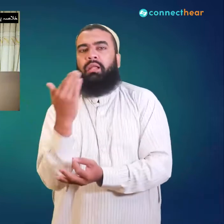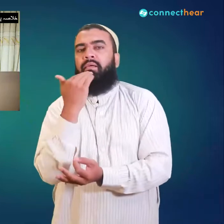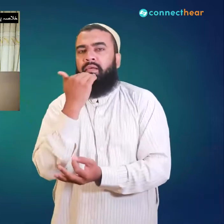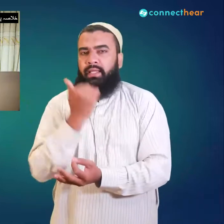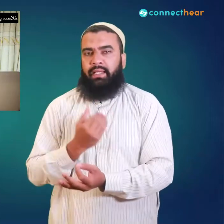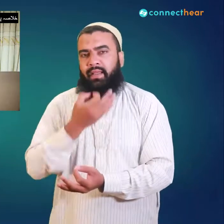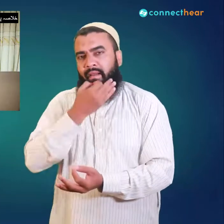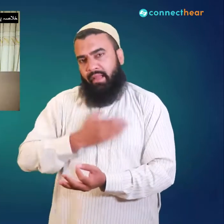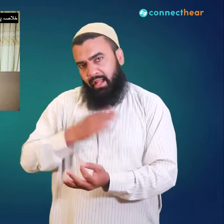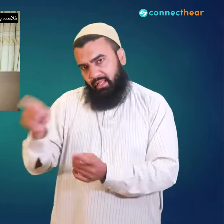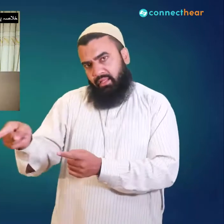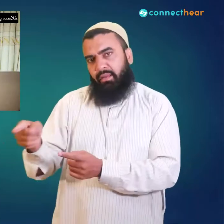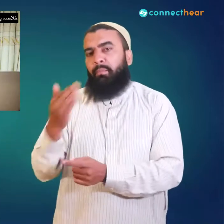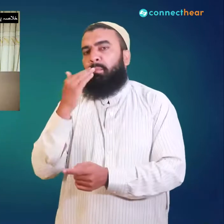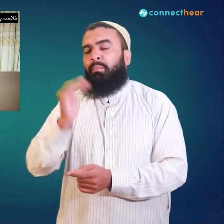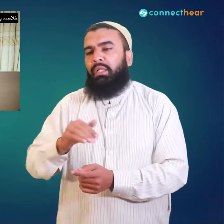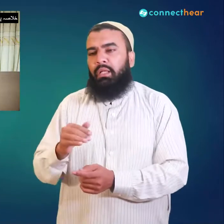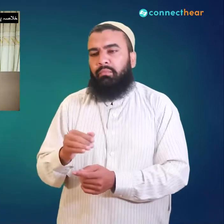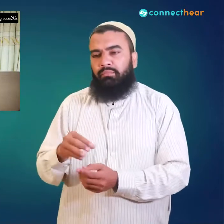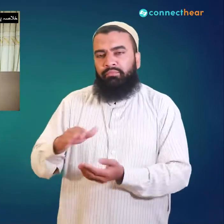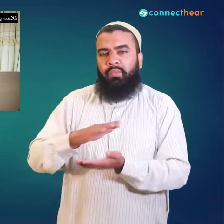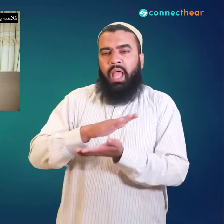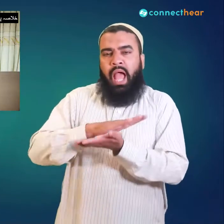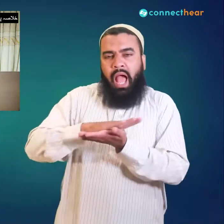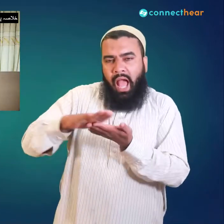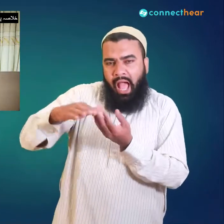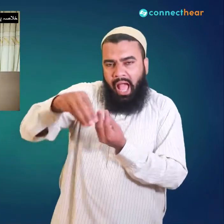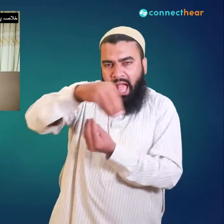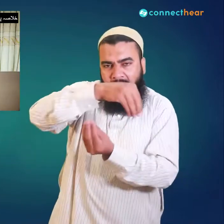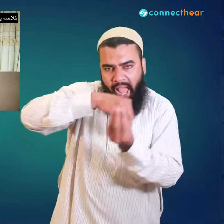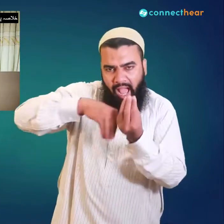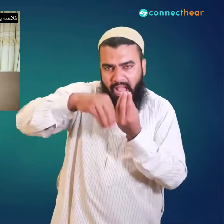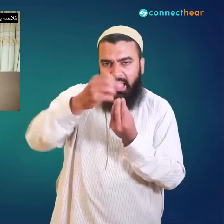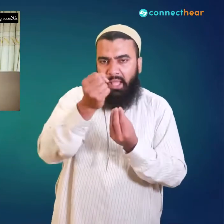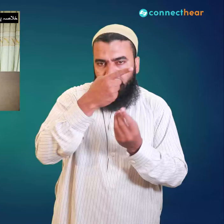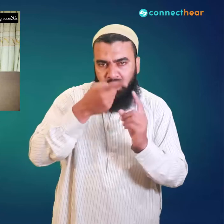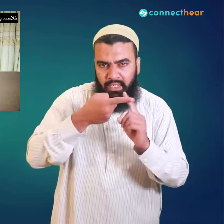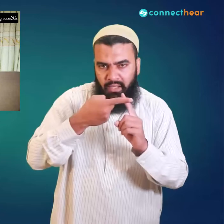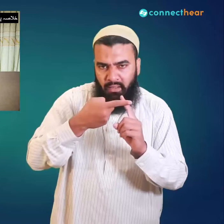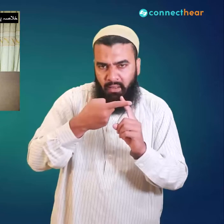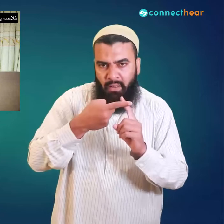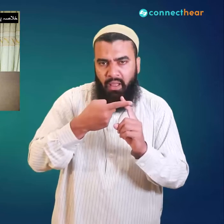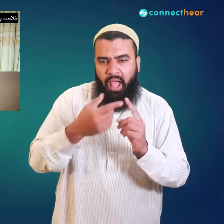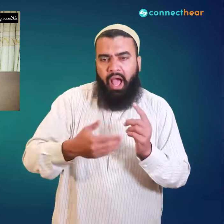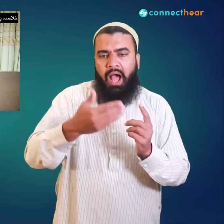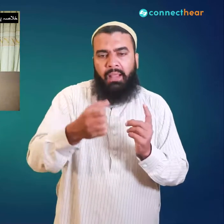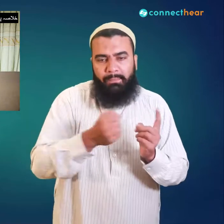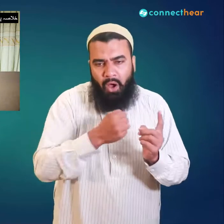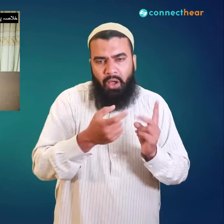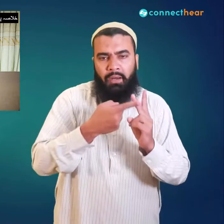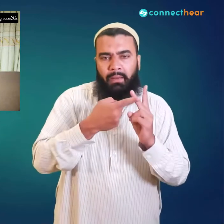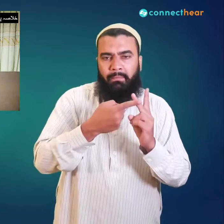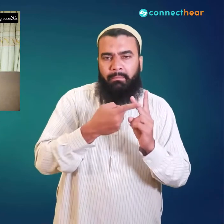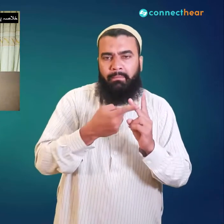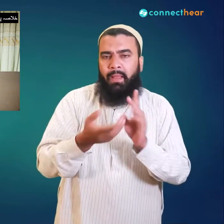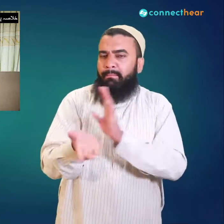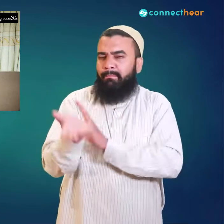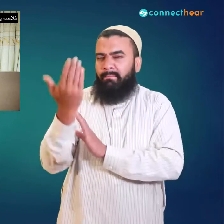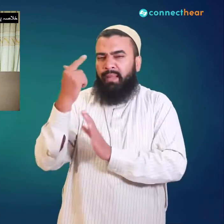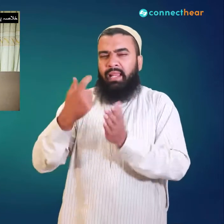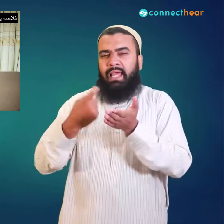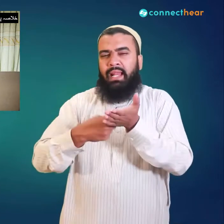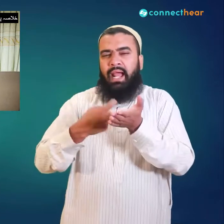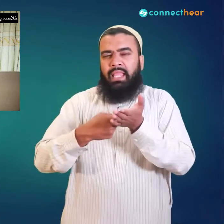محرم اور رجب ہیں۔ اسلام سے پہلے بھی یہ محترم اور مکرم سمجھے جاتے تھے، اور ان